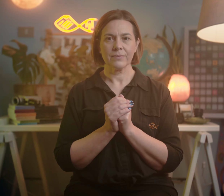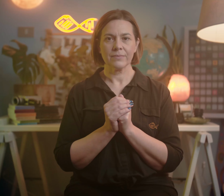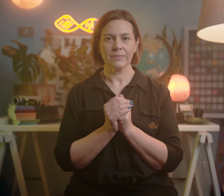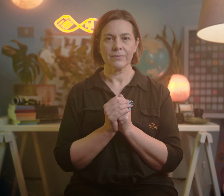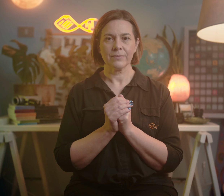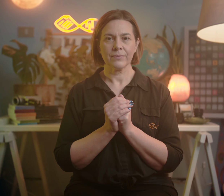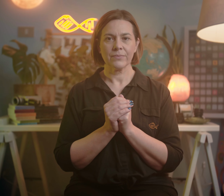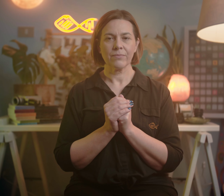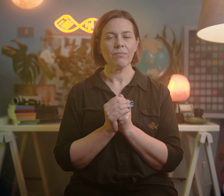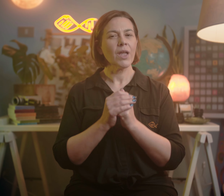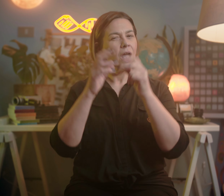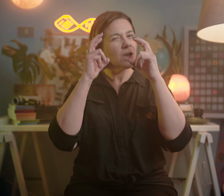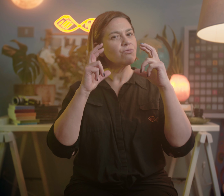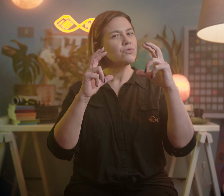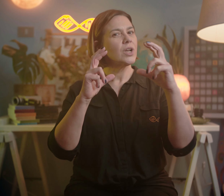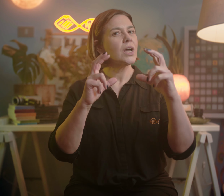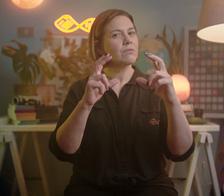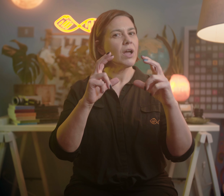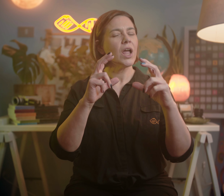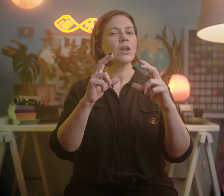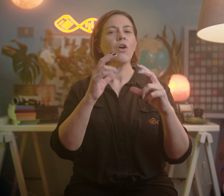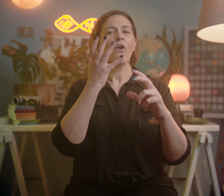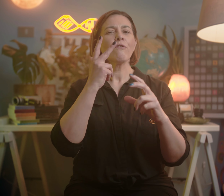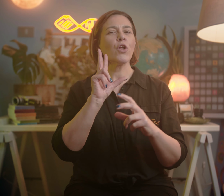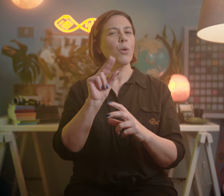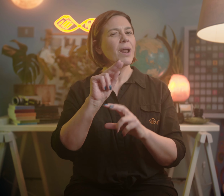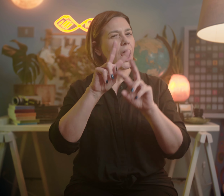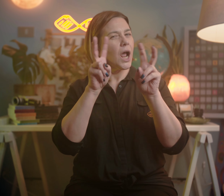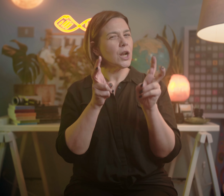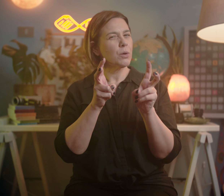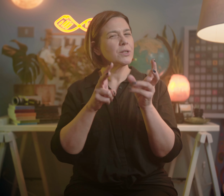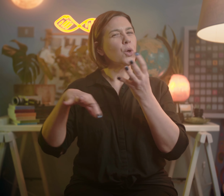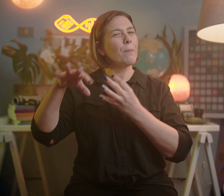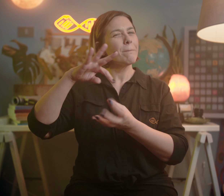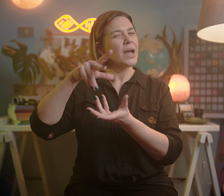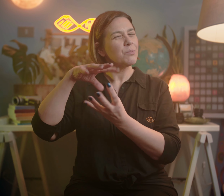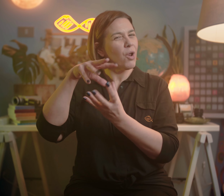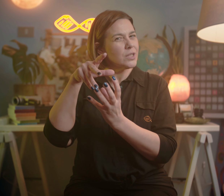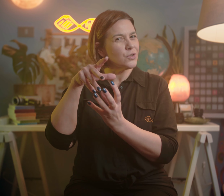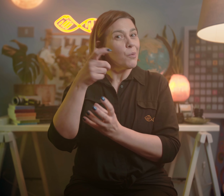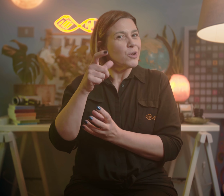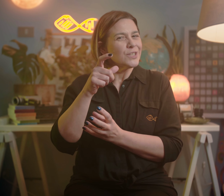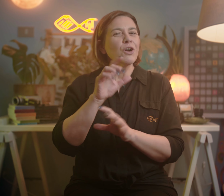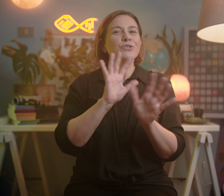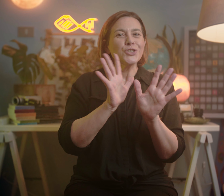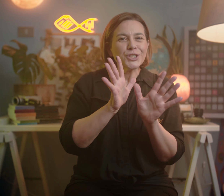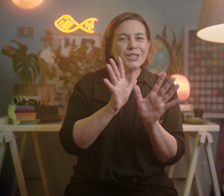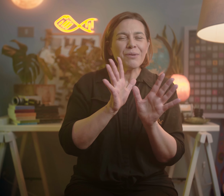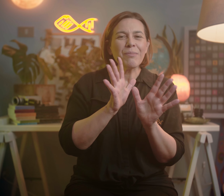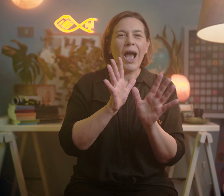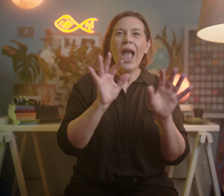E con il cervello, oggi vorrei parlare di manipolazione. Perché il cinema? Alla fine è proprio questo. La